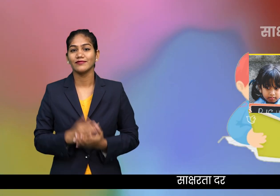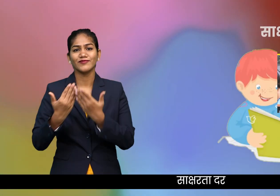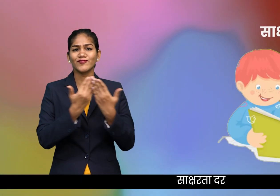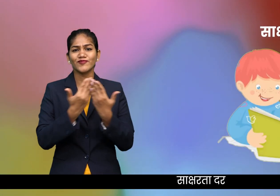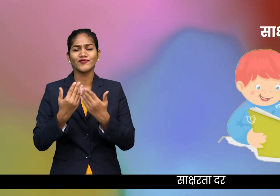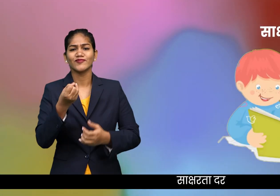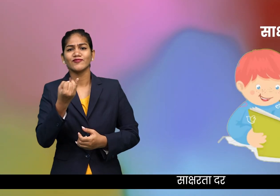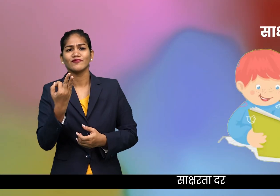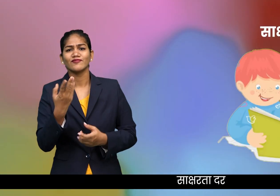साक्षरता दर.